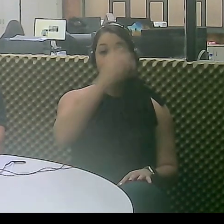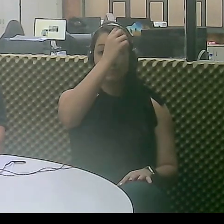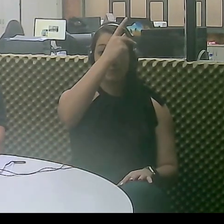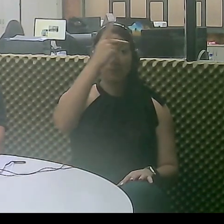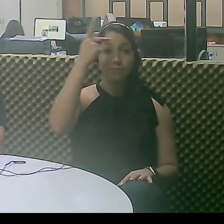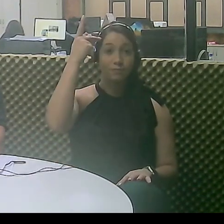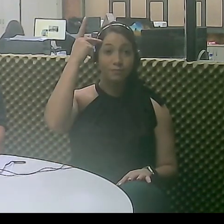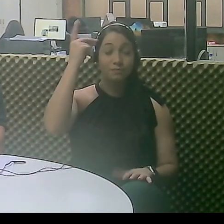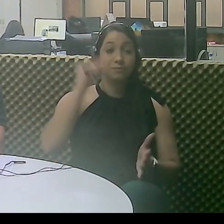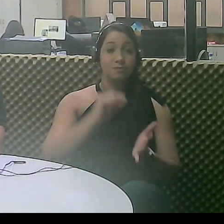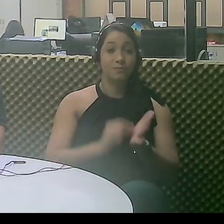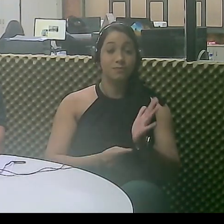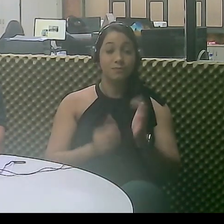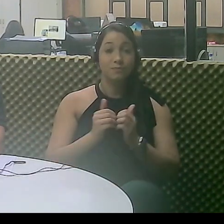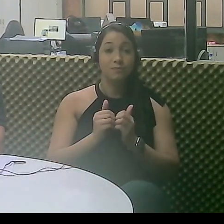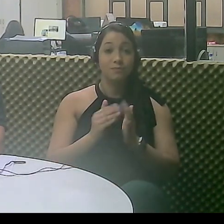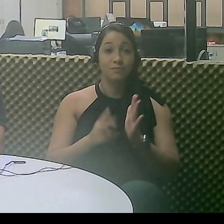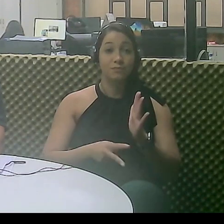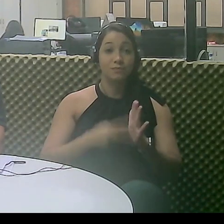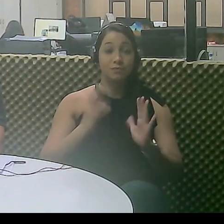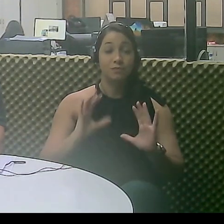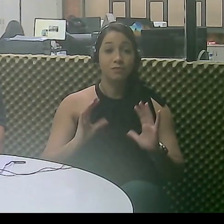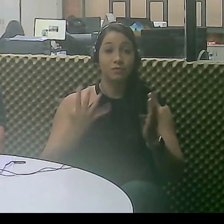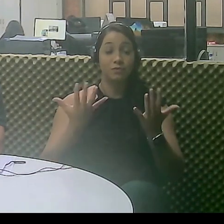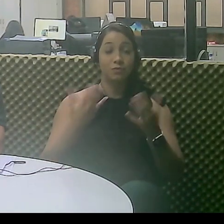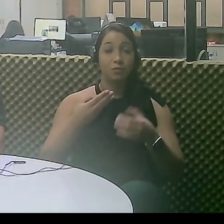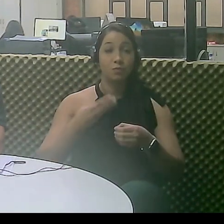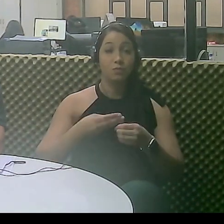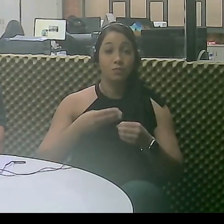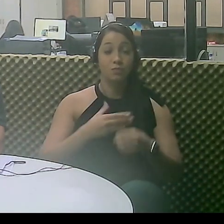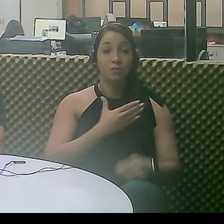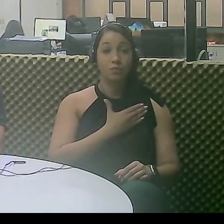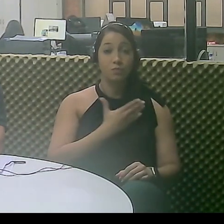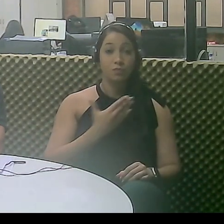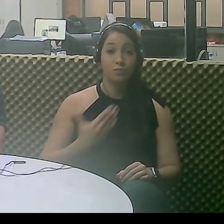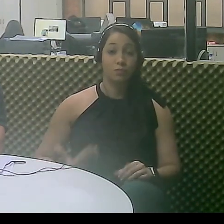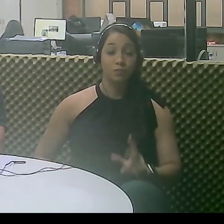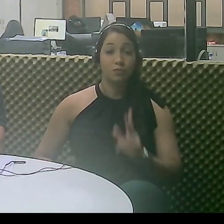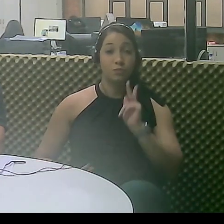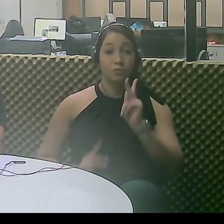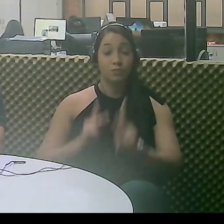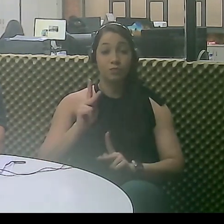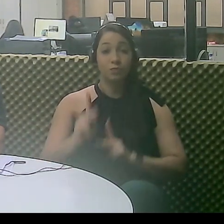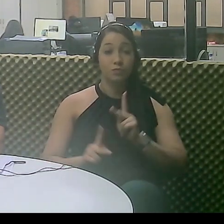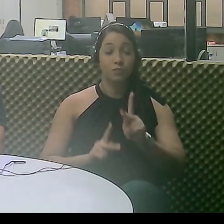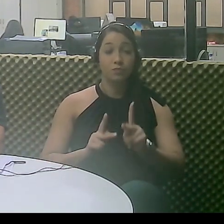Prefeitura recebe inscrições para segundo Fórum Municipal de Governança Pública.